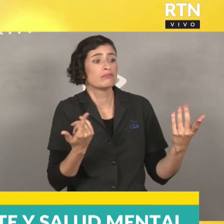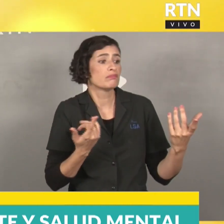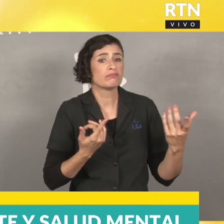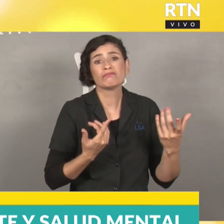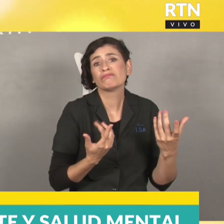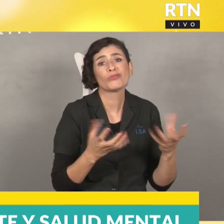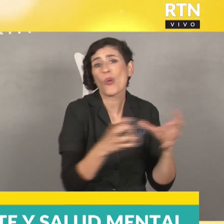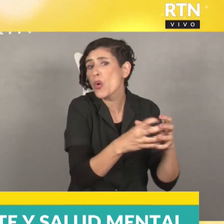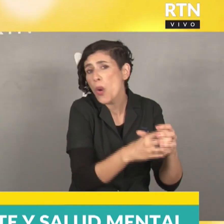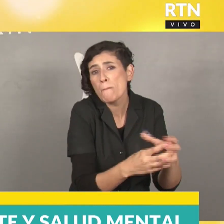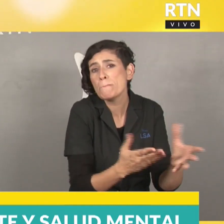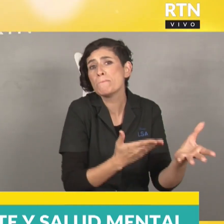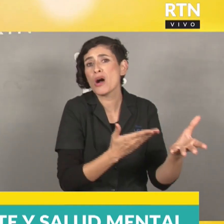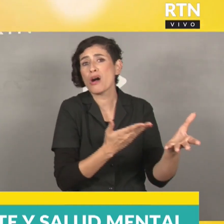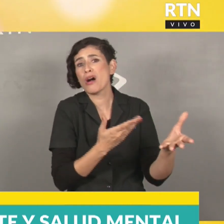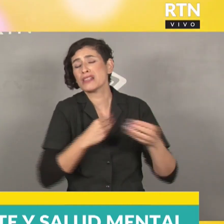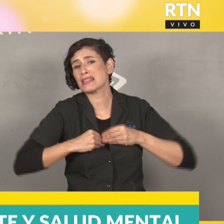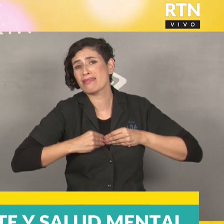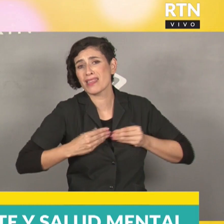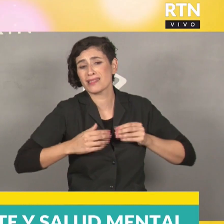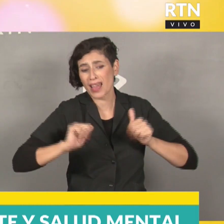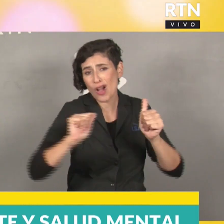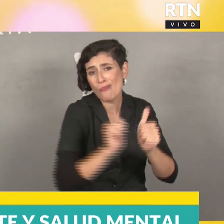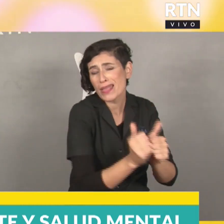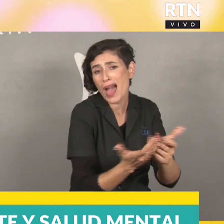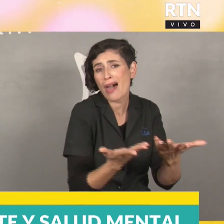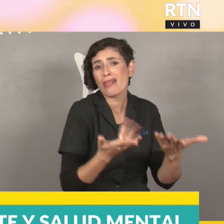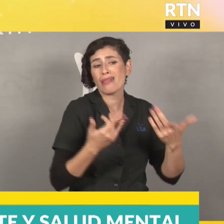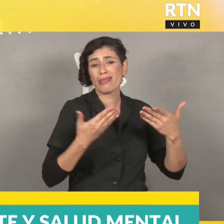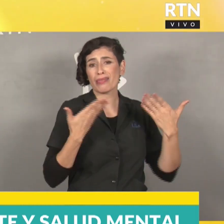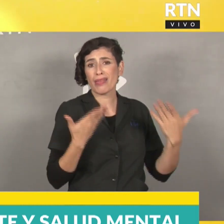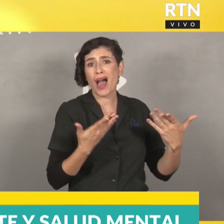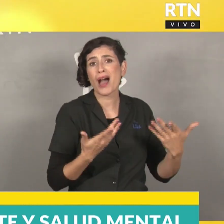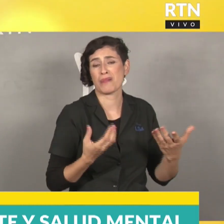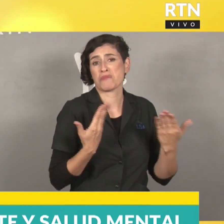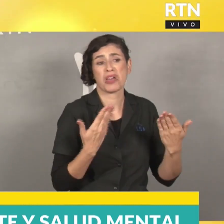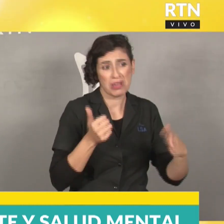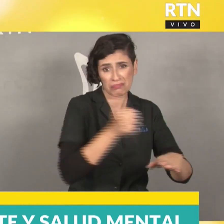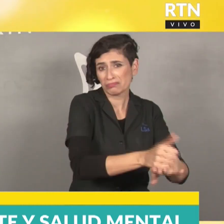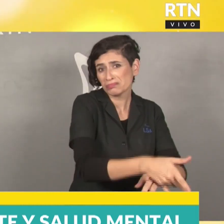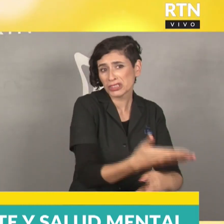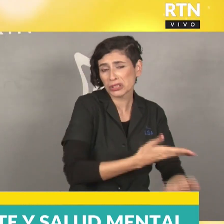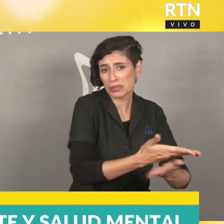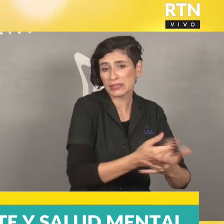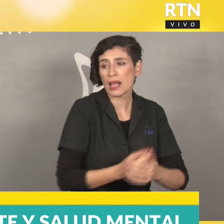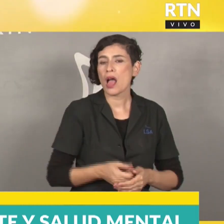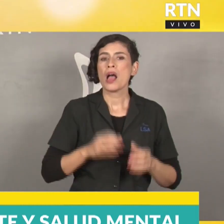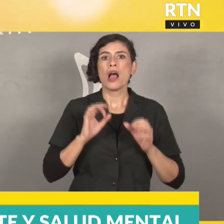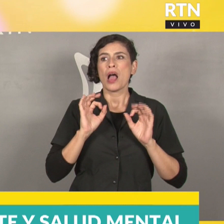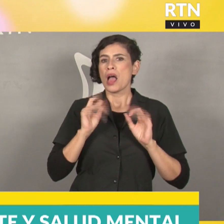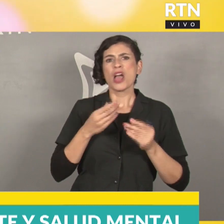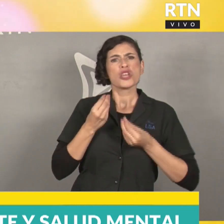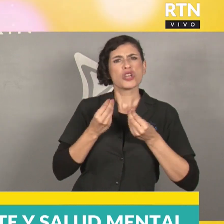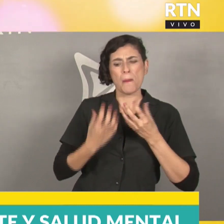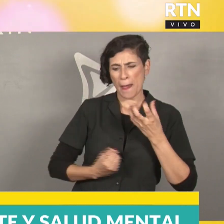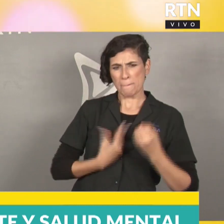sentirse parte, sentirse contenida, para expresarse, alojada y poder expresarse. ¿Y cómo se expresan? ¿Qué hacen? ¿Obras